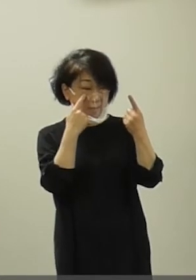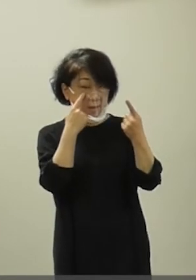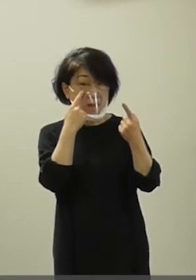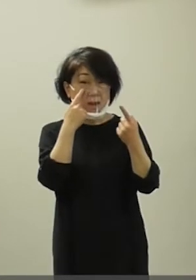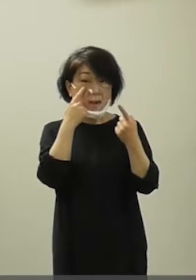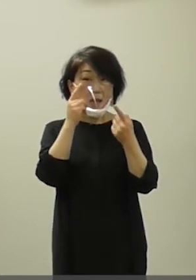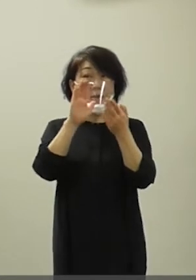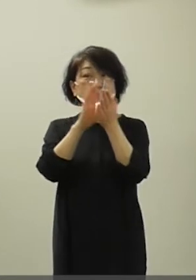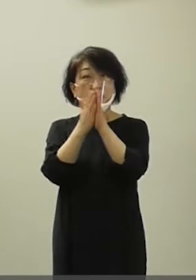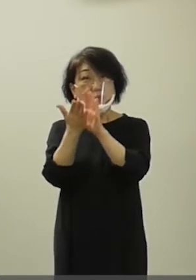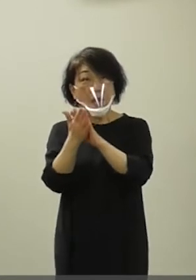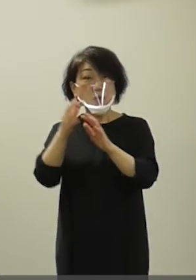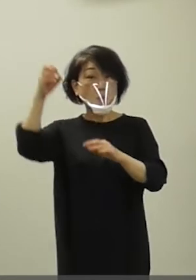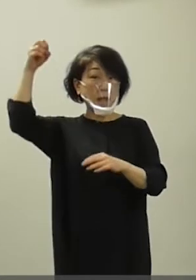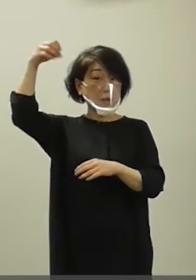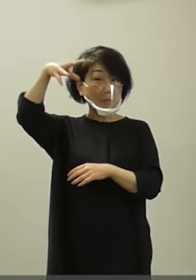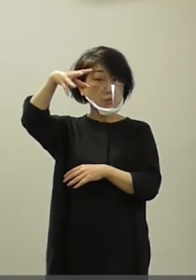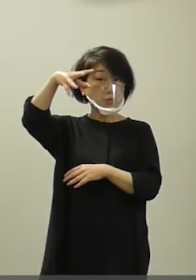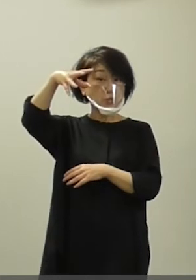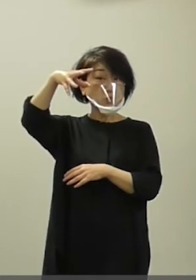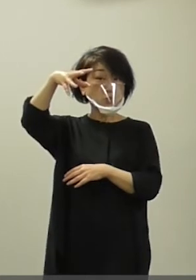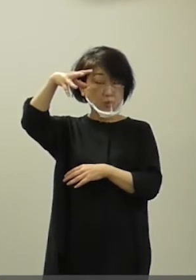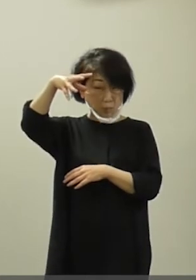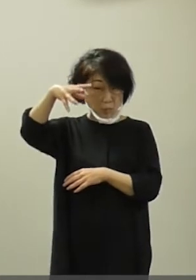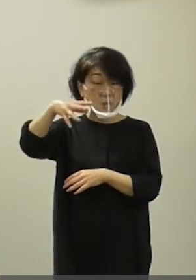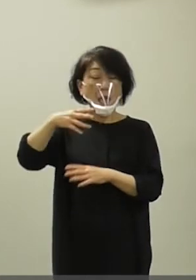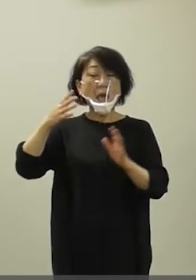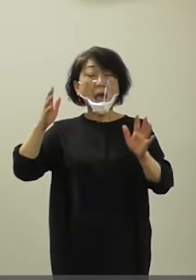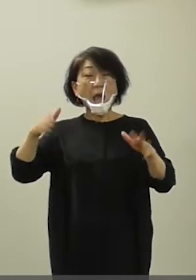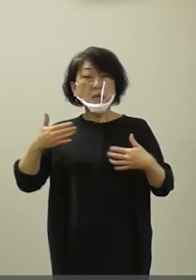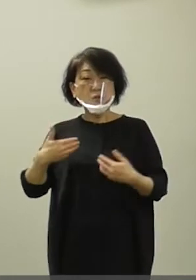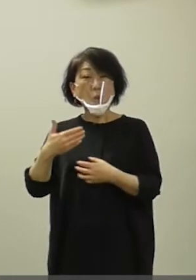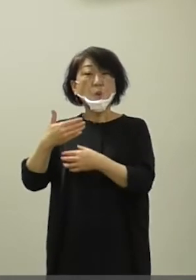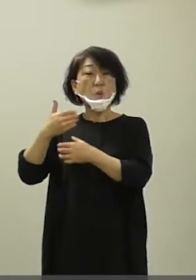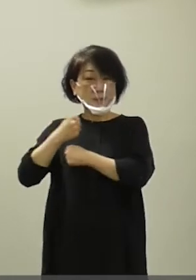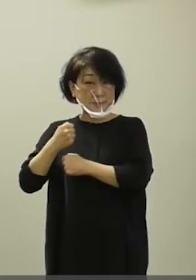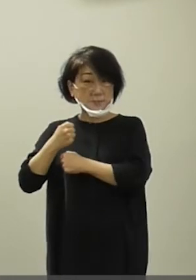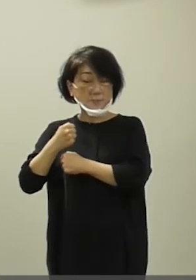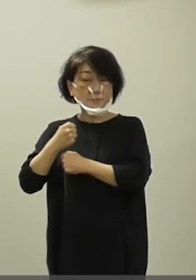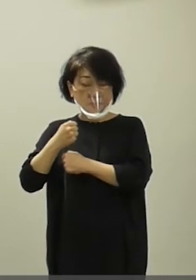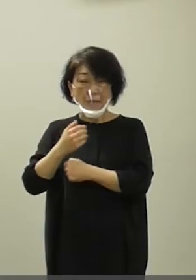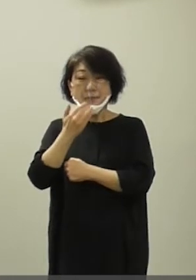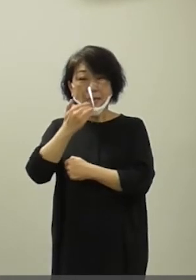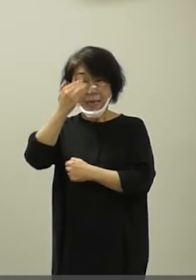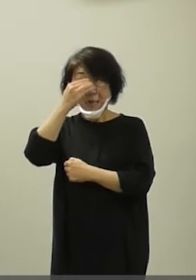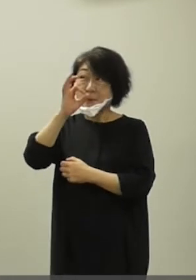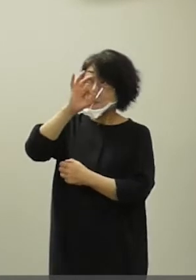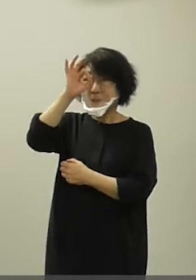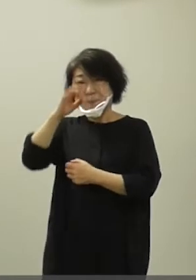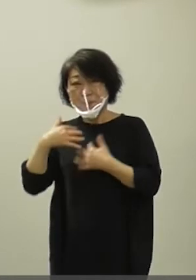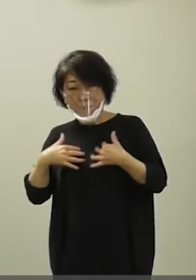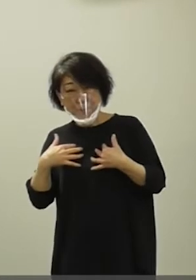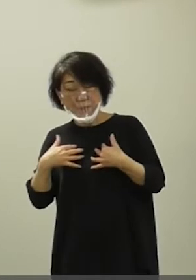そんな城桜のないか会津中学春の家are you